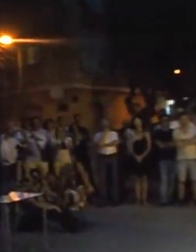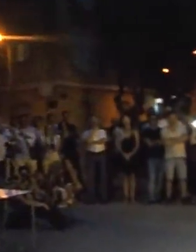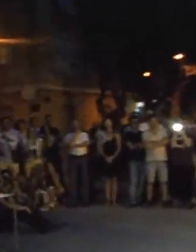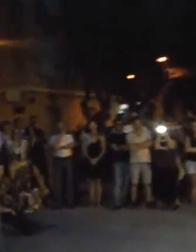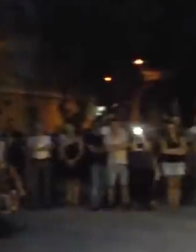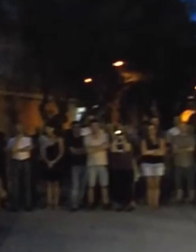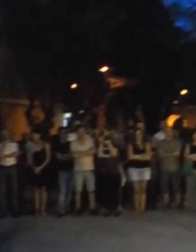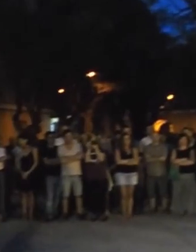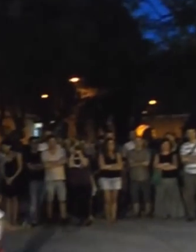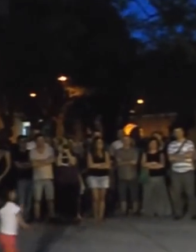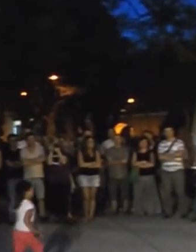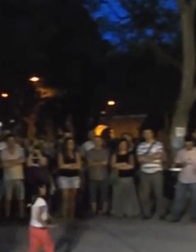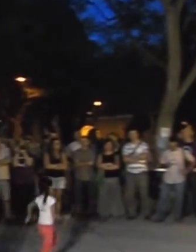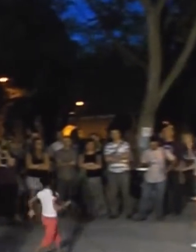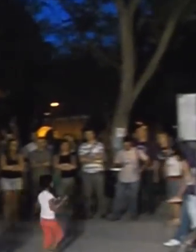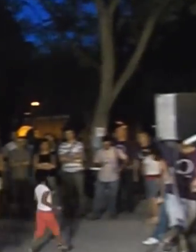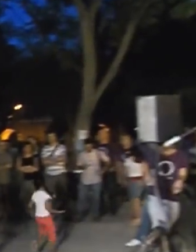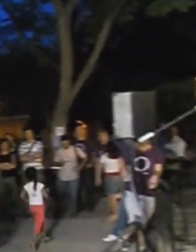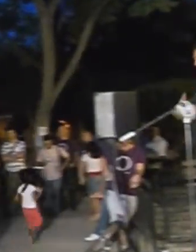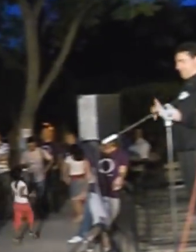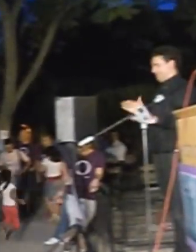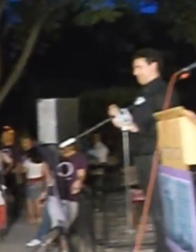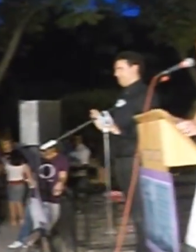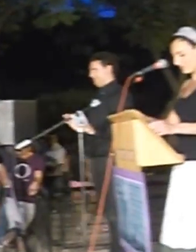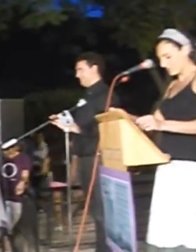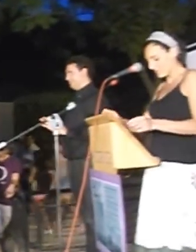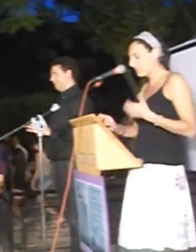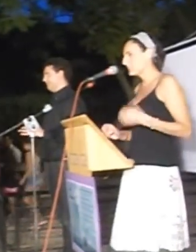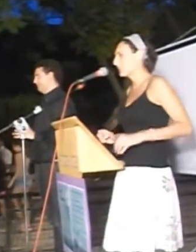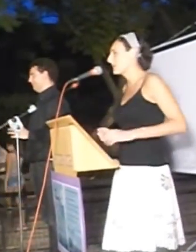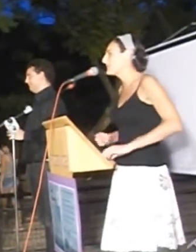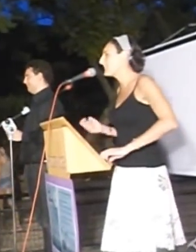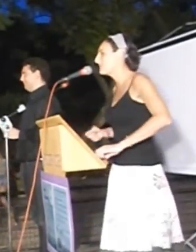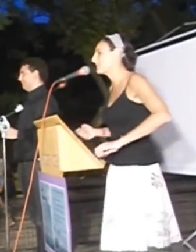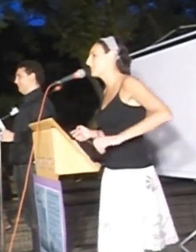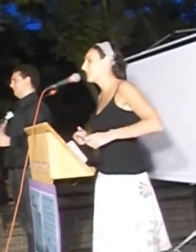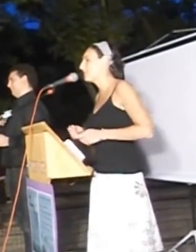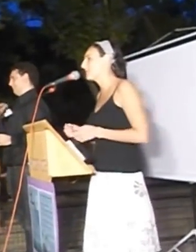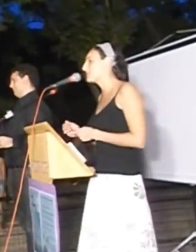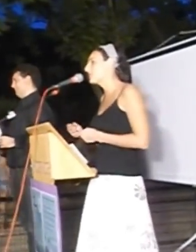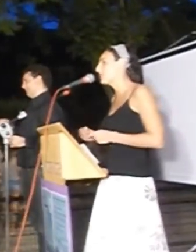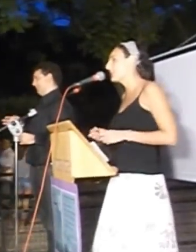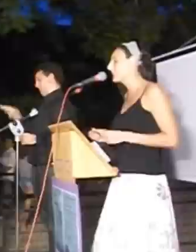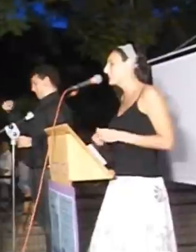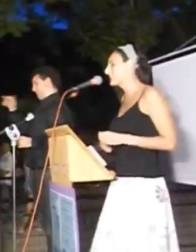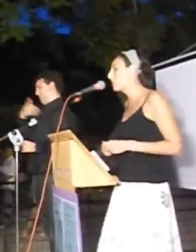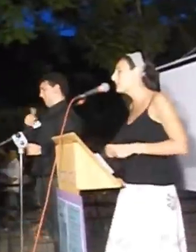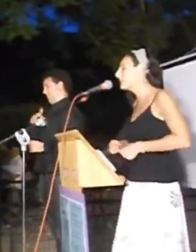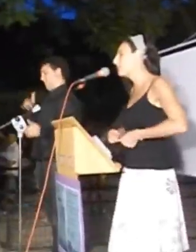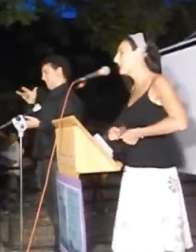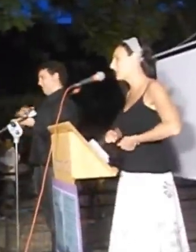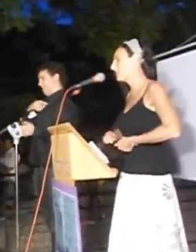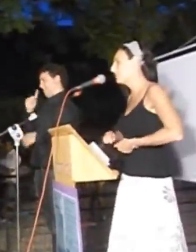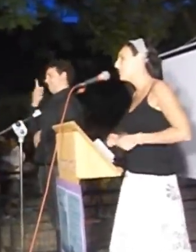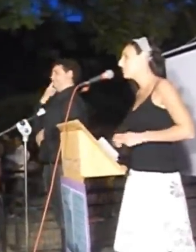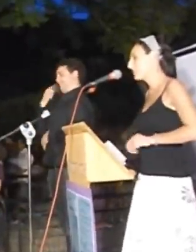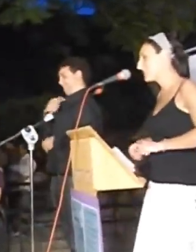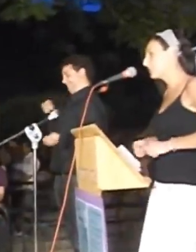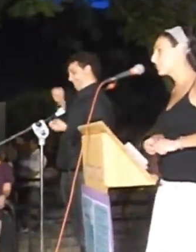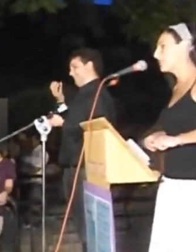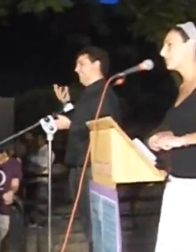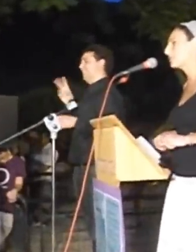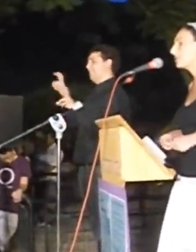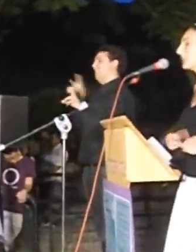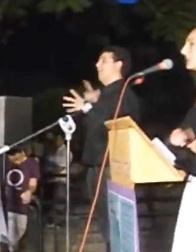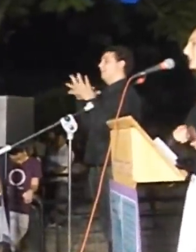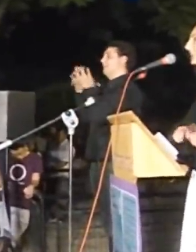vienen encima que son inminentes eh Seguramente me habréis oído hablar del tratado de libre comercio con